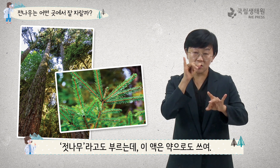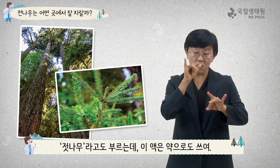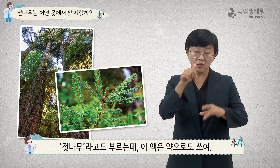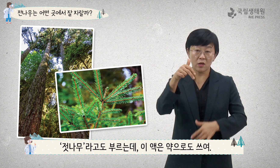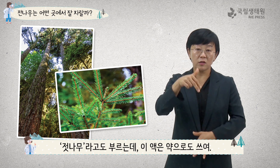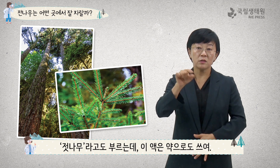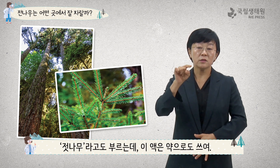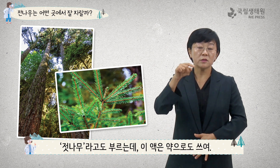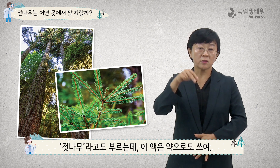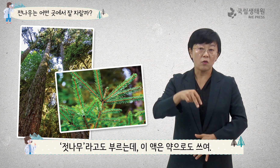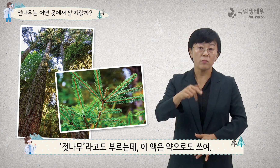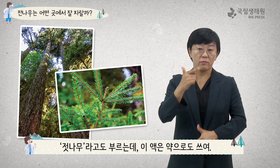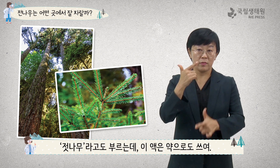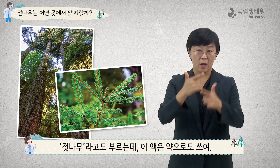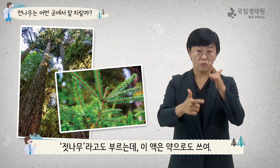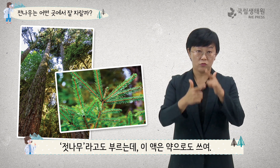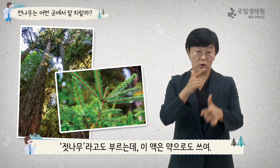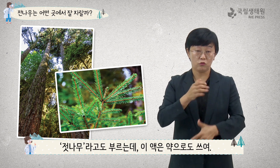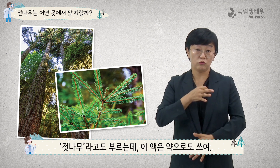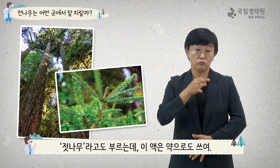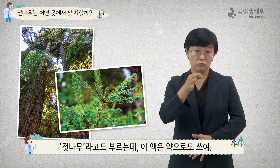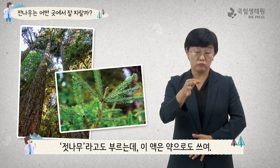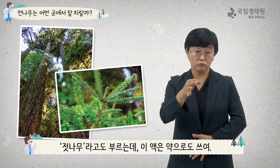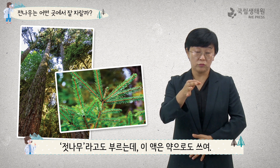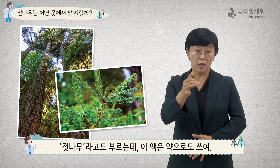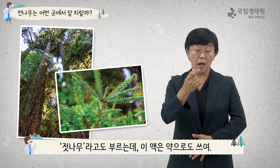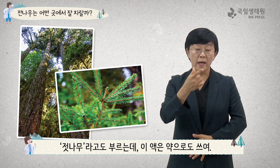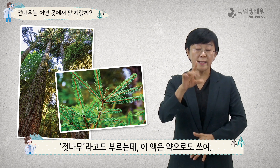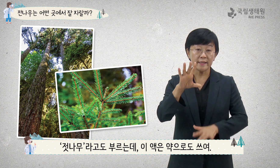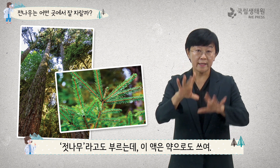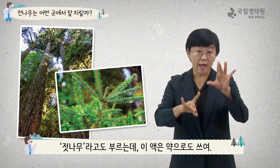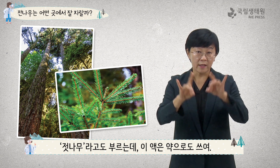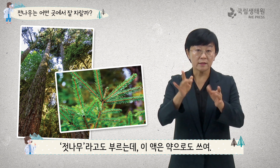전나무라고도 부르는데 이 액은 약으로도 쓰여.